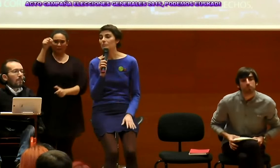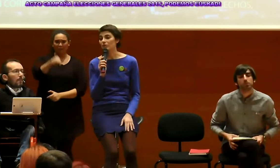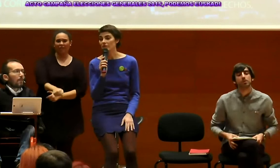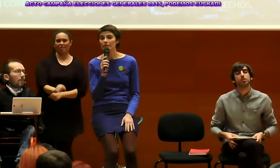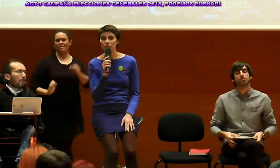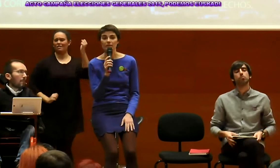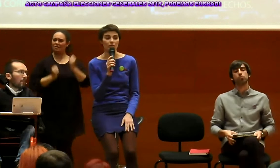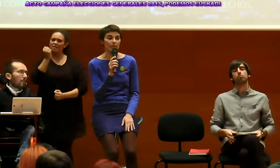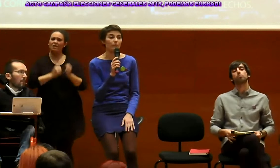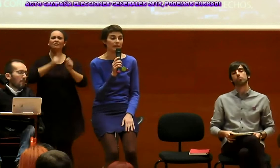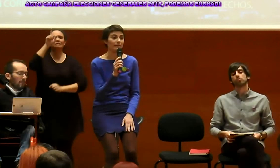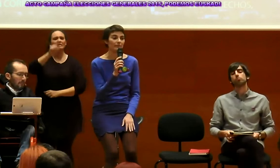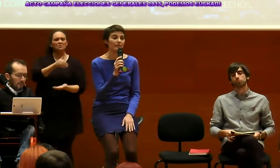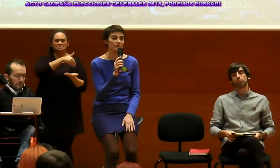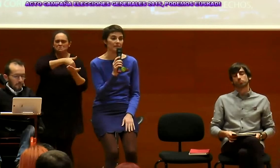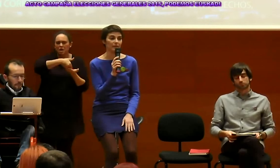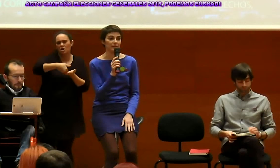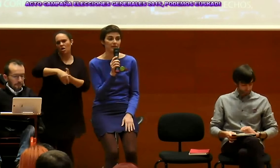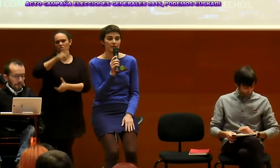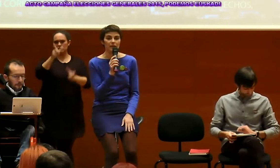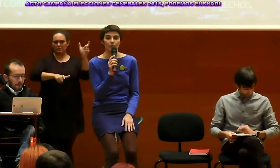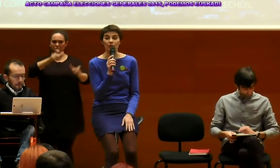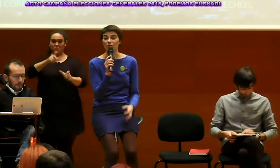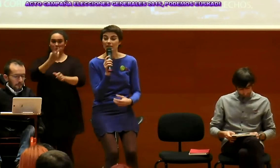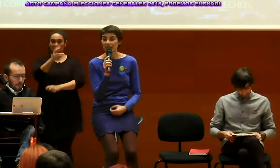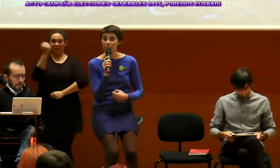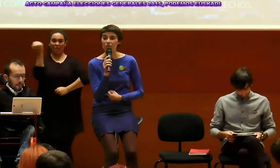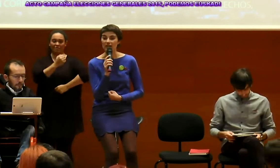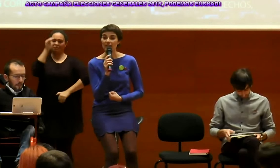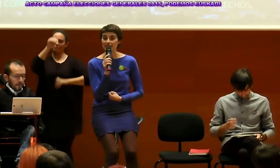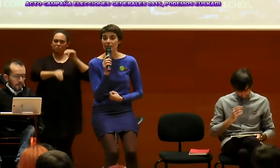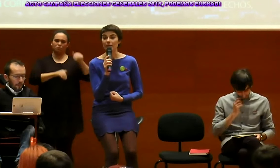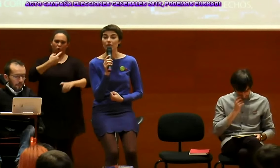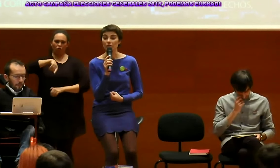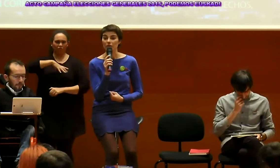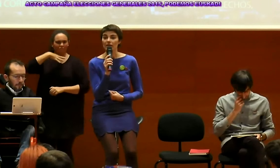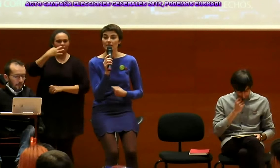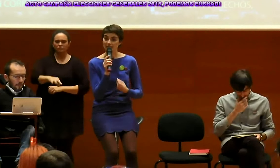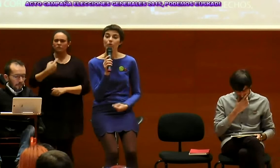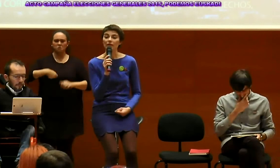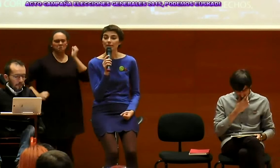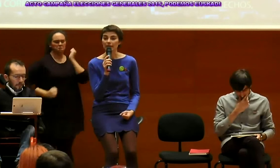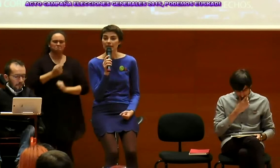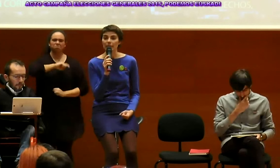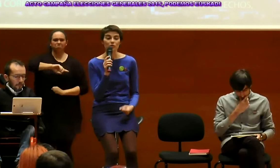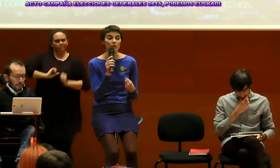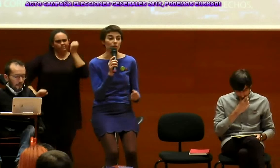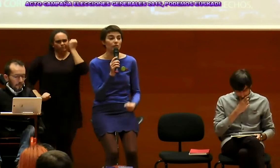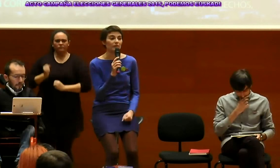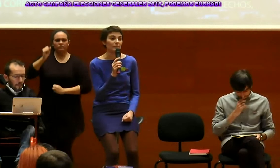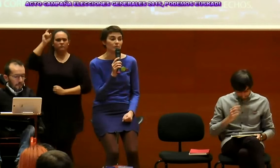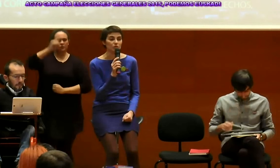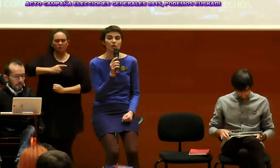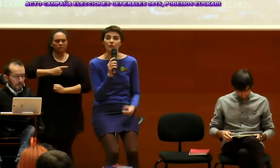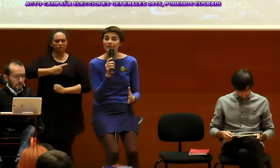también los millones de personas que nos van a votar el 20 de diciembre. Porque nos indignamos, nos sale de las tripas el dolor, sentimos rabia, pero sobre todo